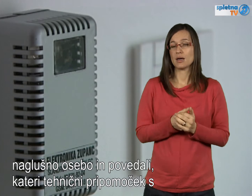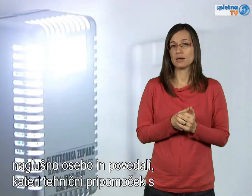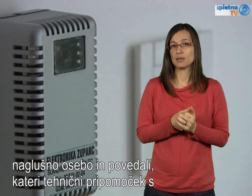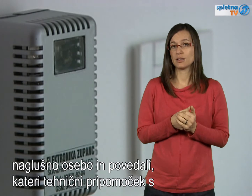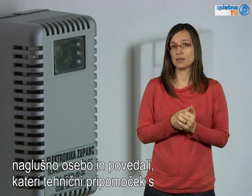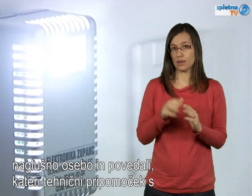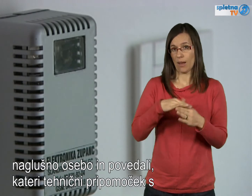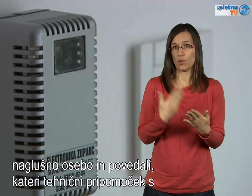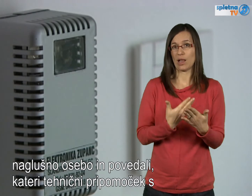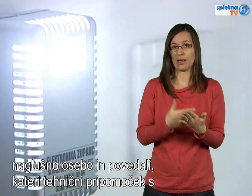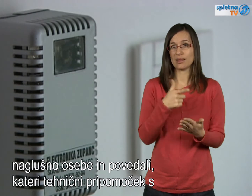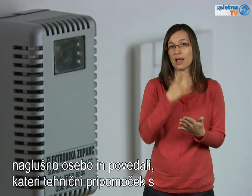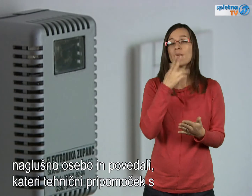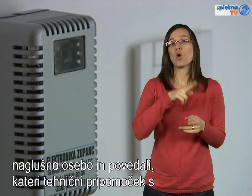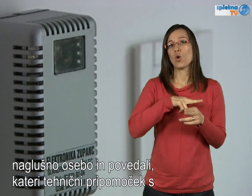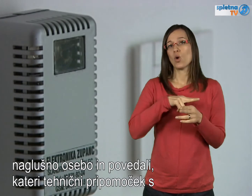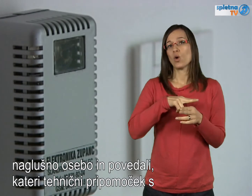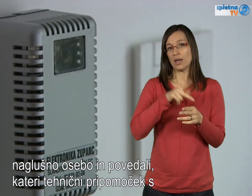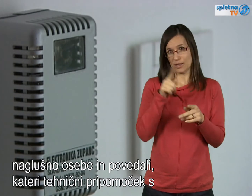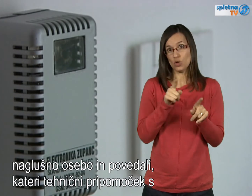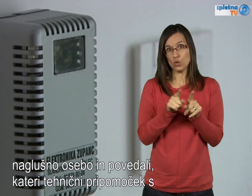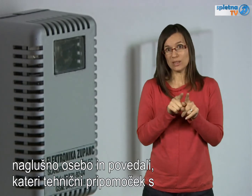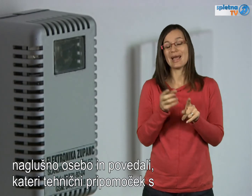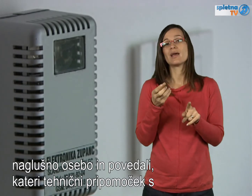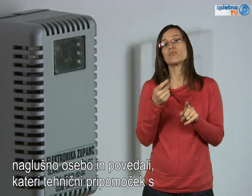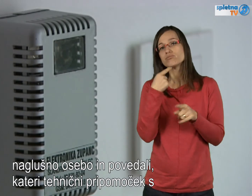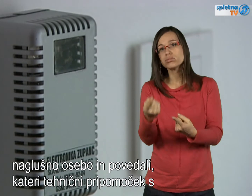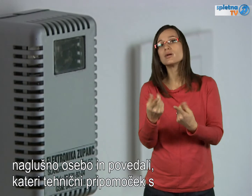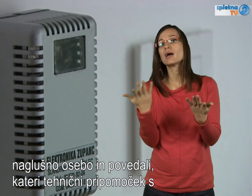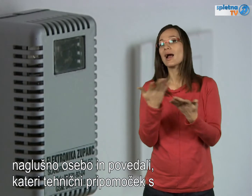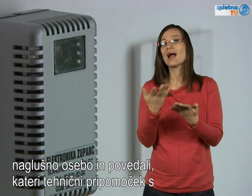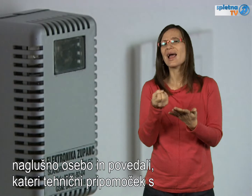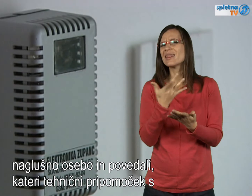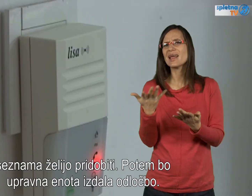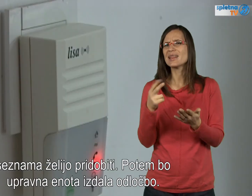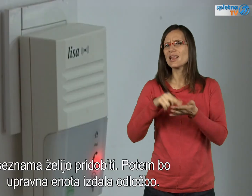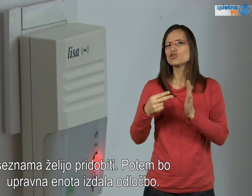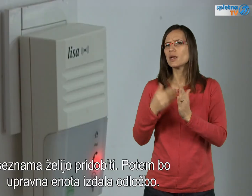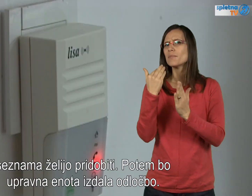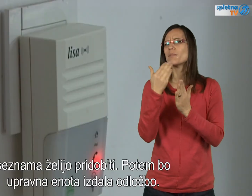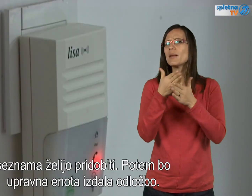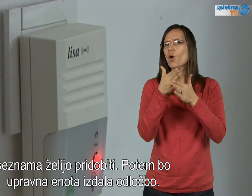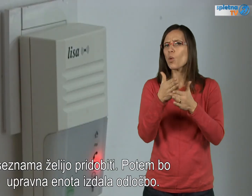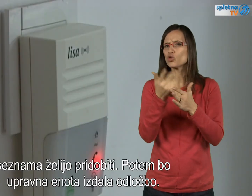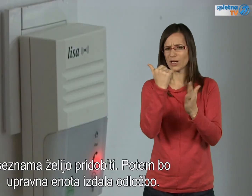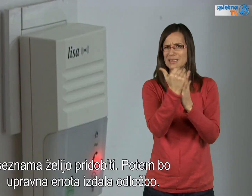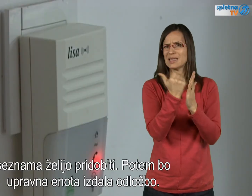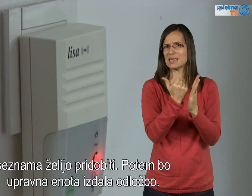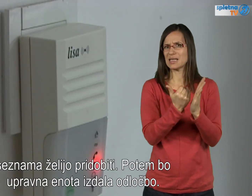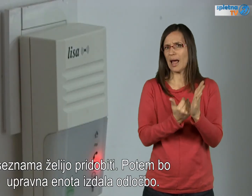in na podlagi tega bo upravna enota in pa tudi kater tehnični pripomoček iz tega seznama, ki bo del pravilnika,